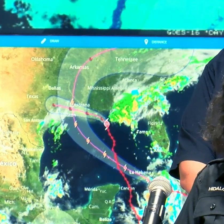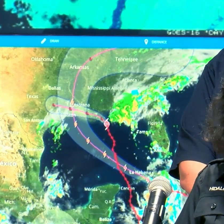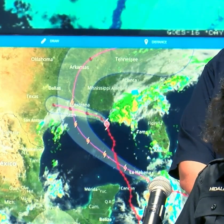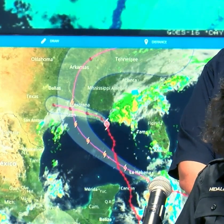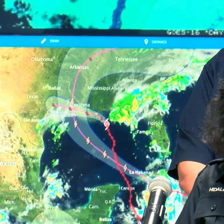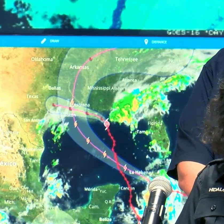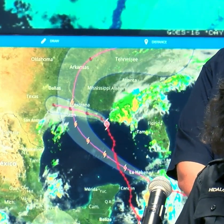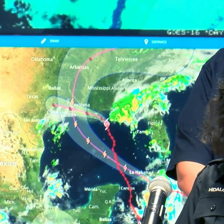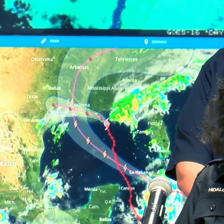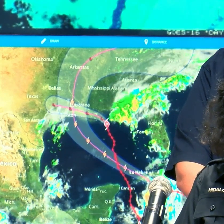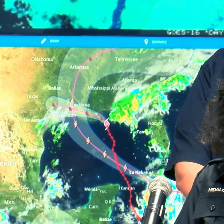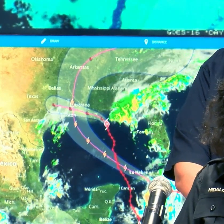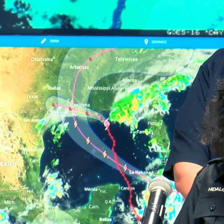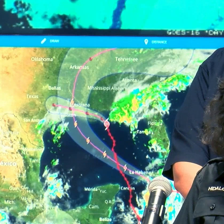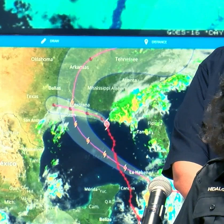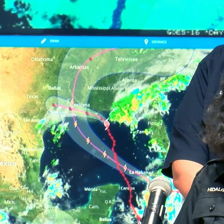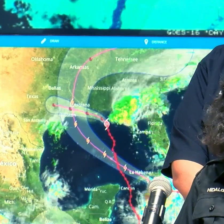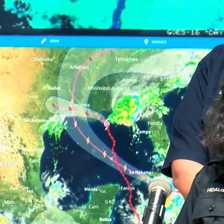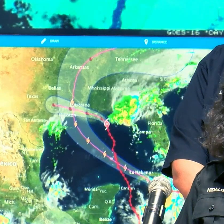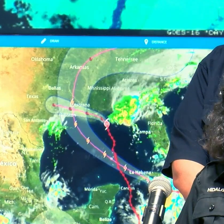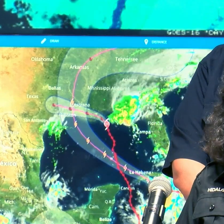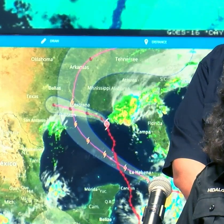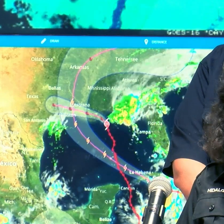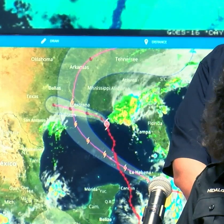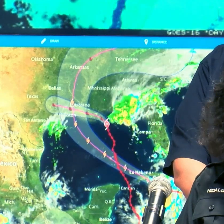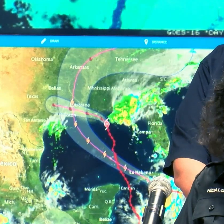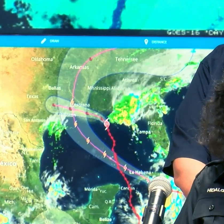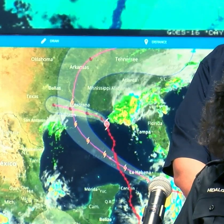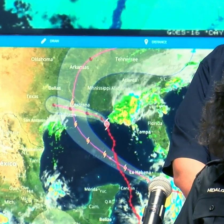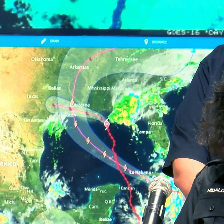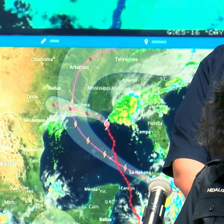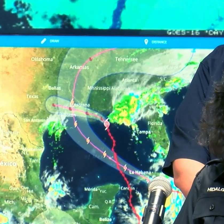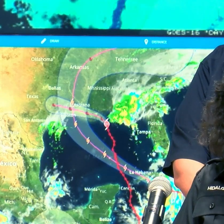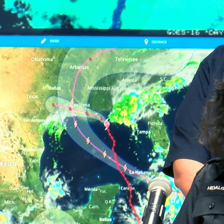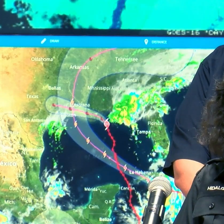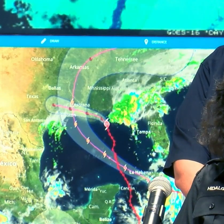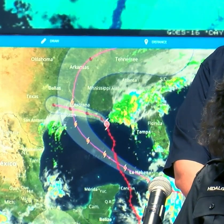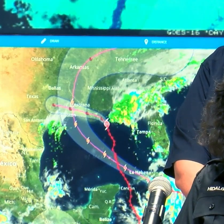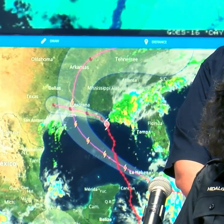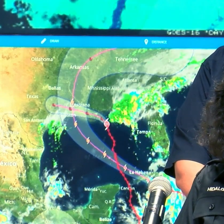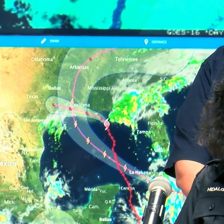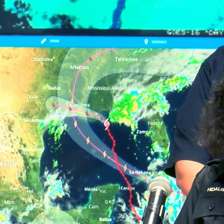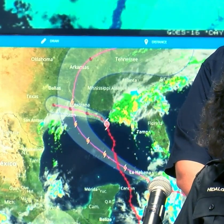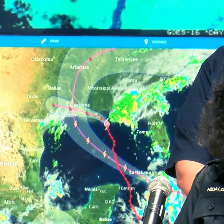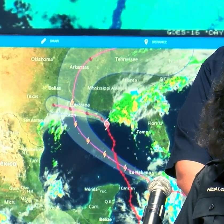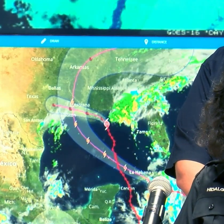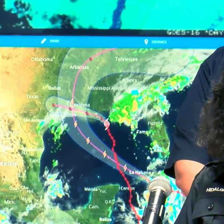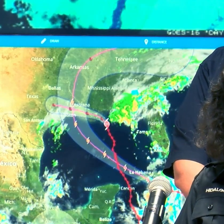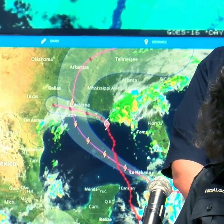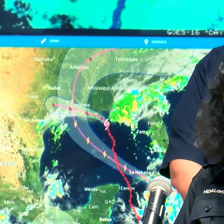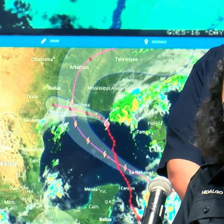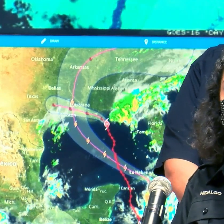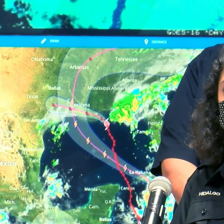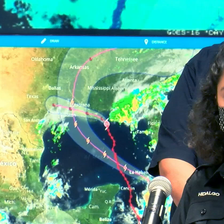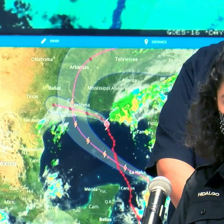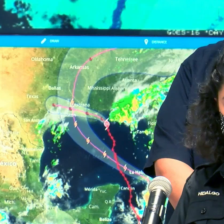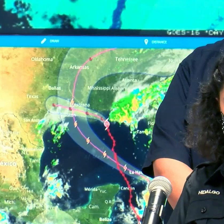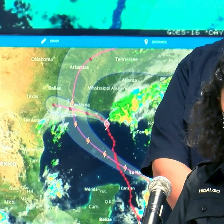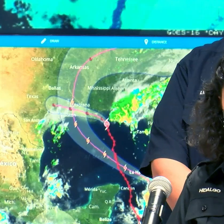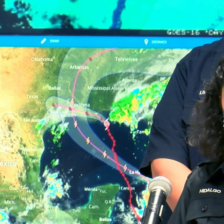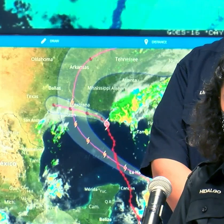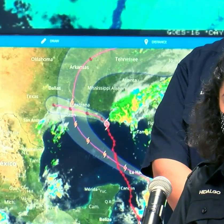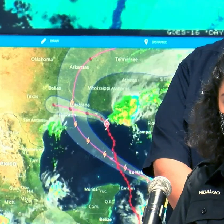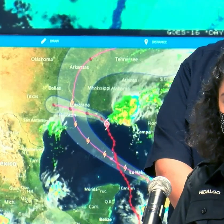se fuera la energía, eso es probable. Cuide también a sus mascotas. Para cualquier persona viviendo a lo largo de la